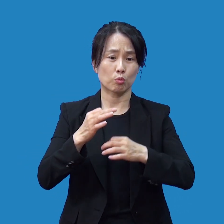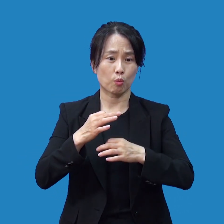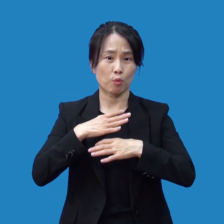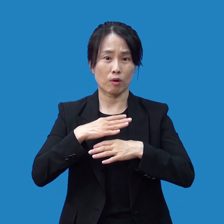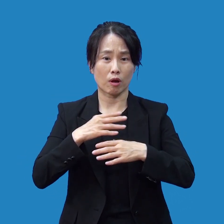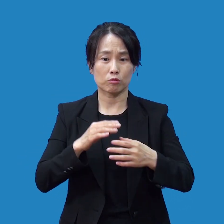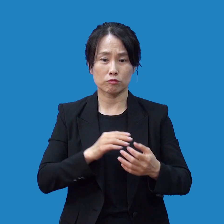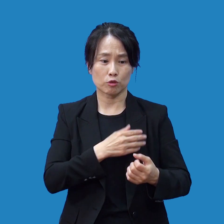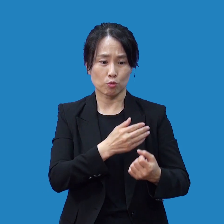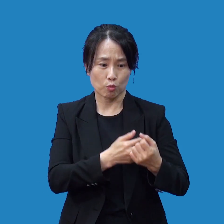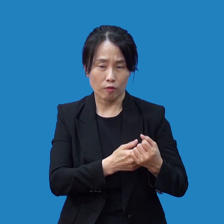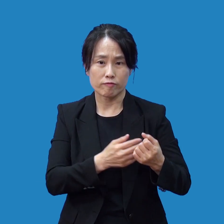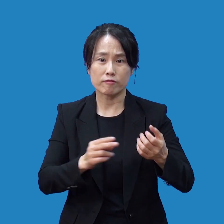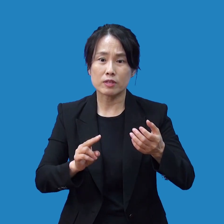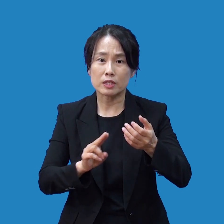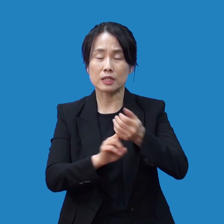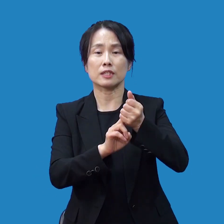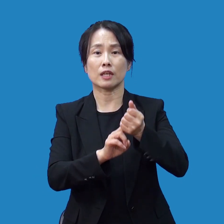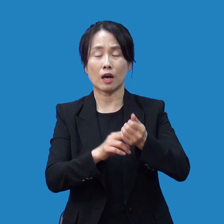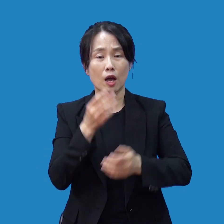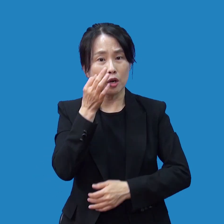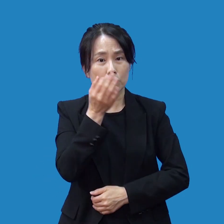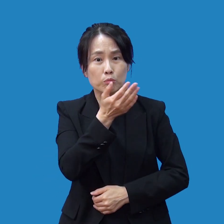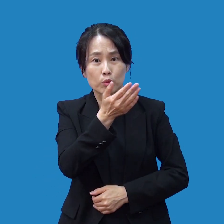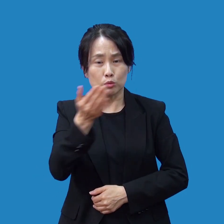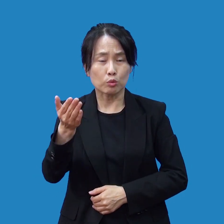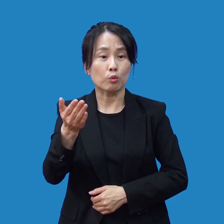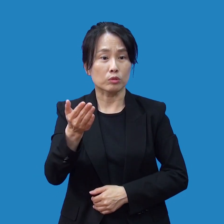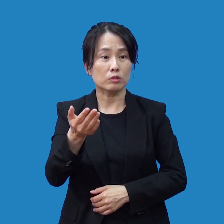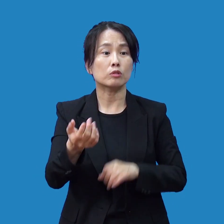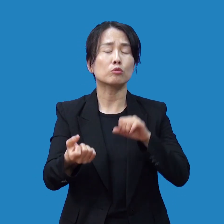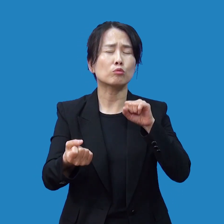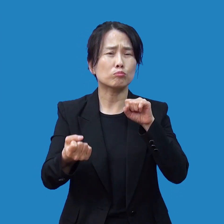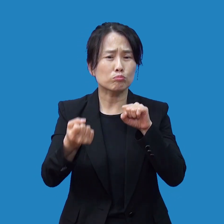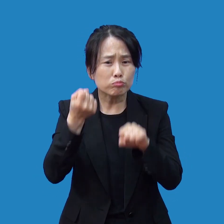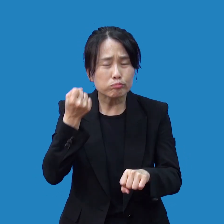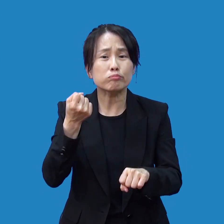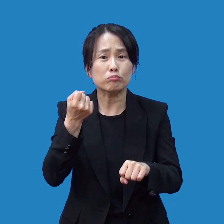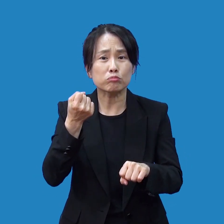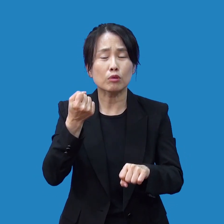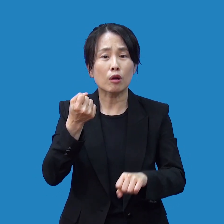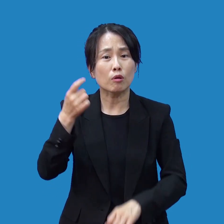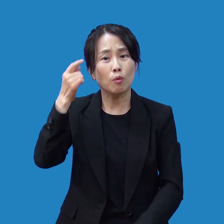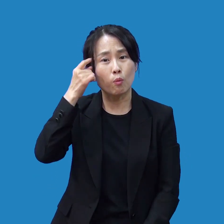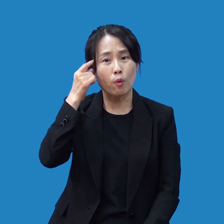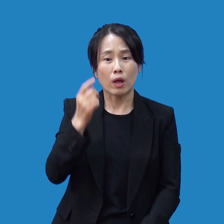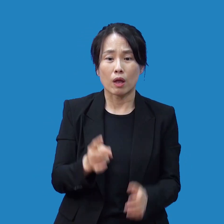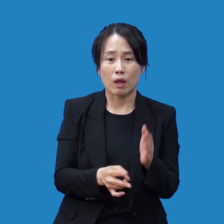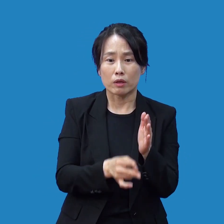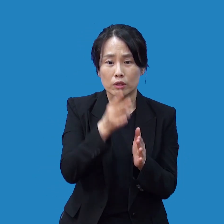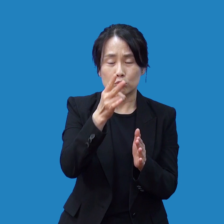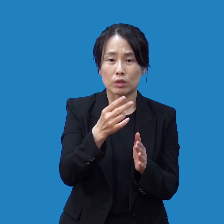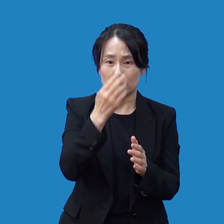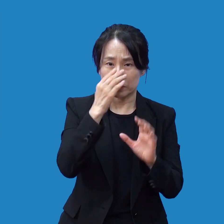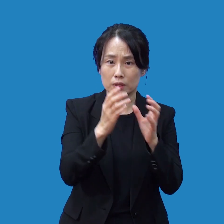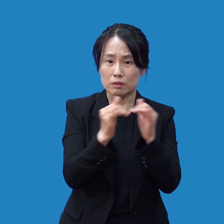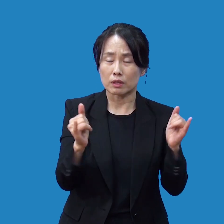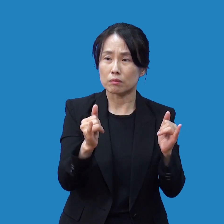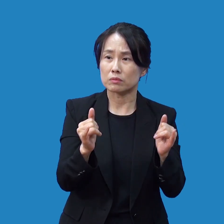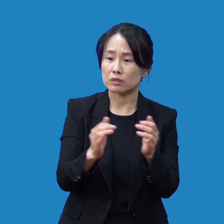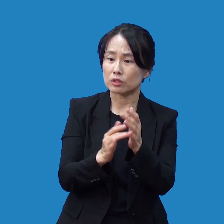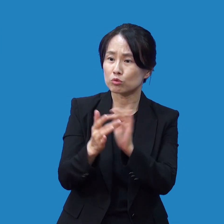놀라운 권능, 기사, 표적이 있었는데도 불구하고 왜 이 이스라엘 사람들은 예수님께